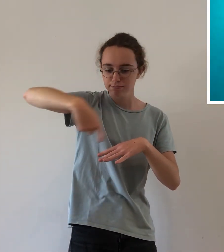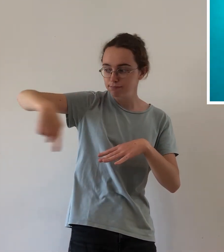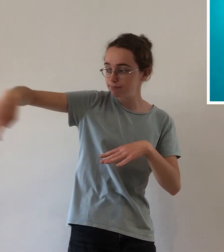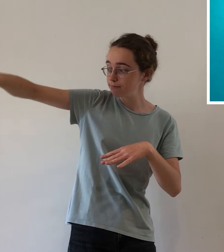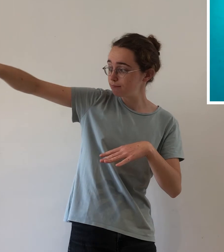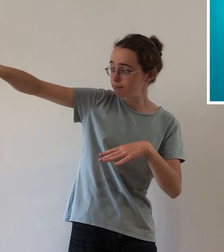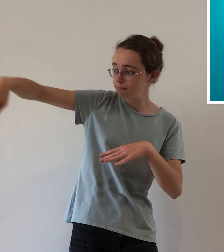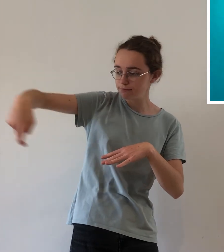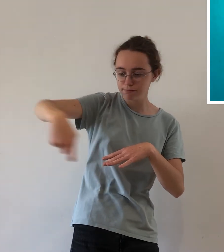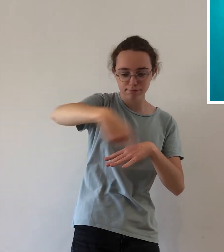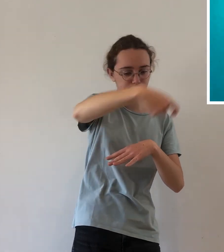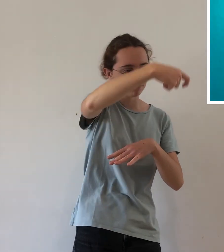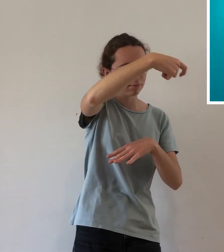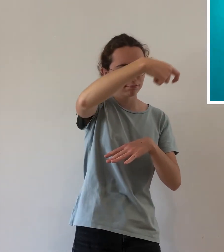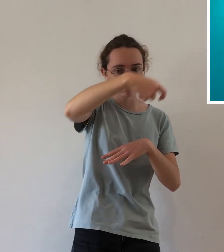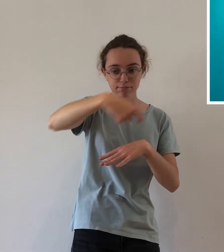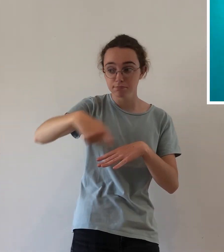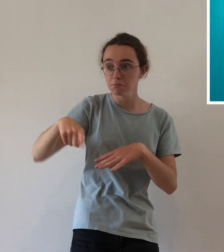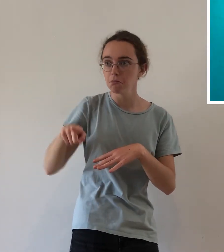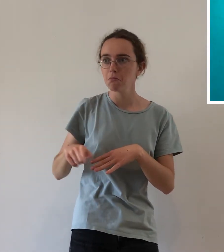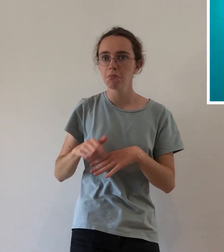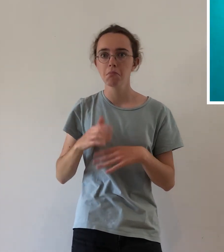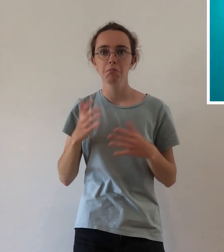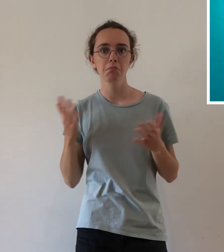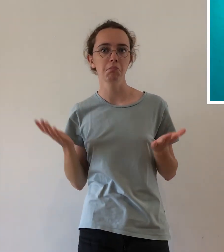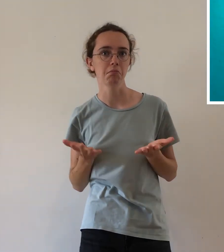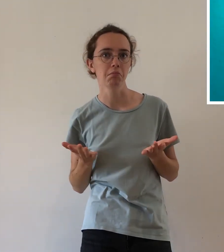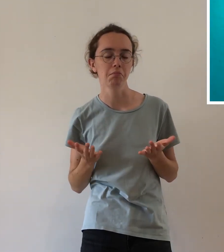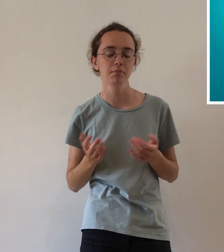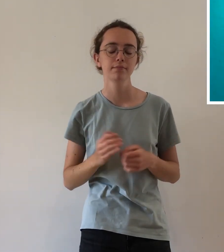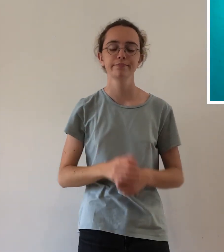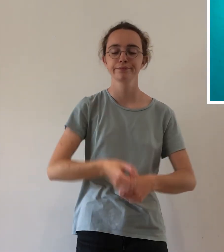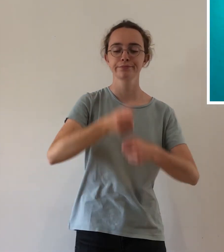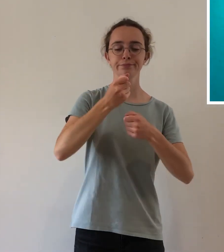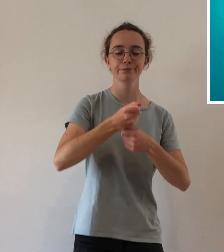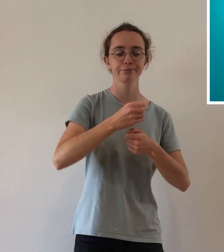Une mouche à plumes frôle la surface de l'eau.